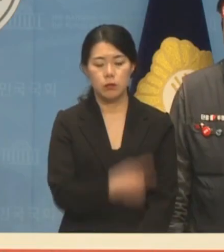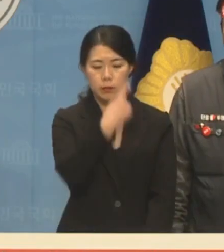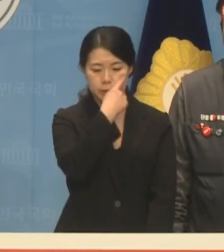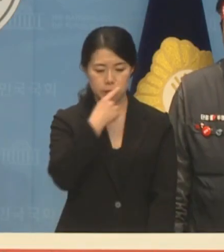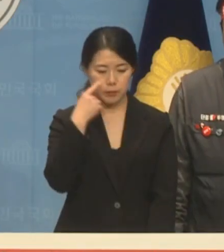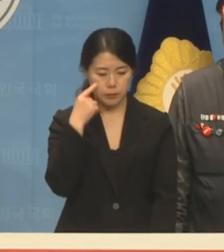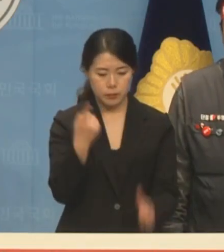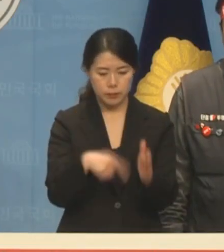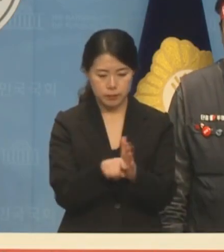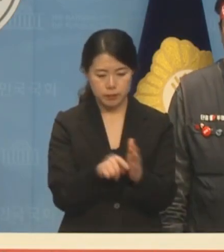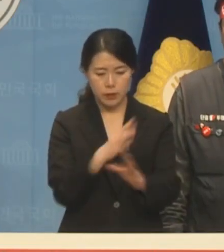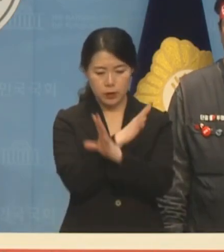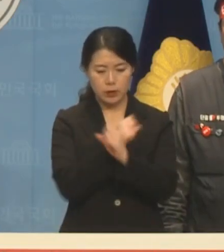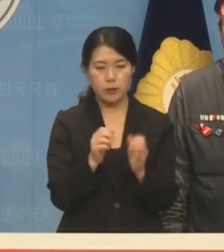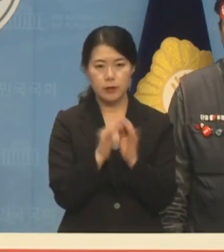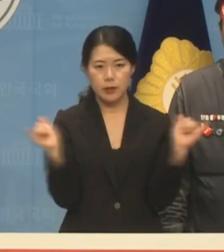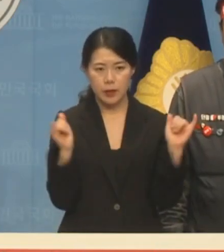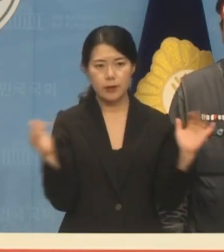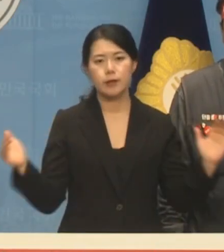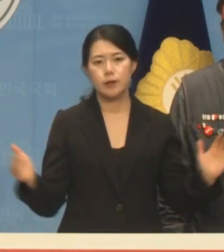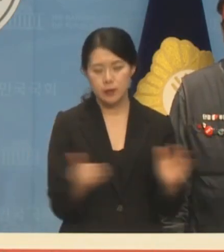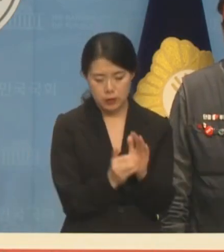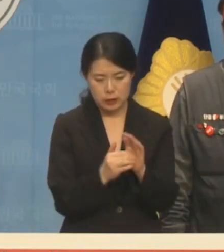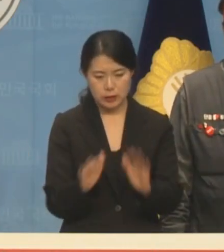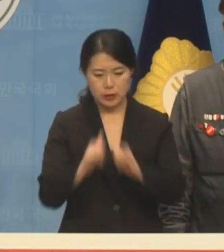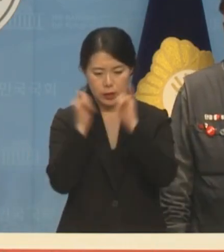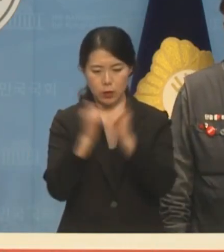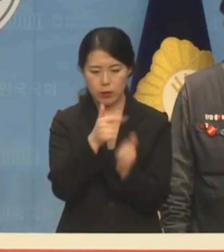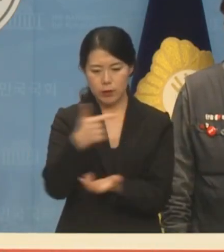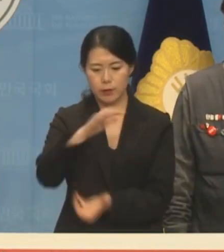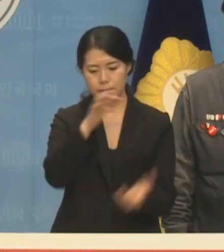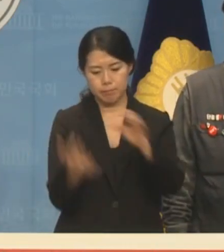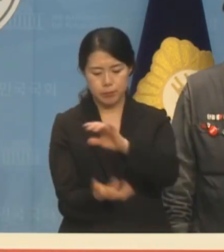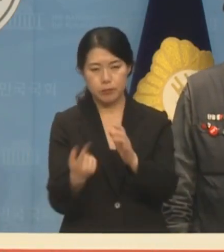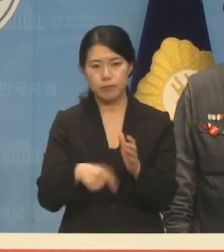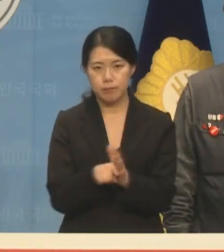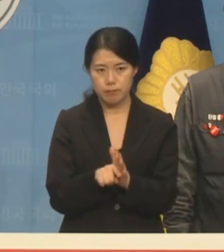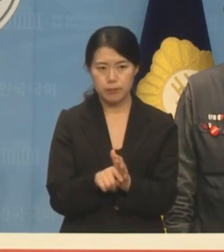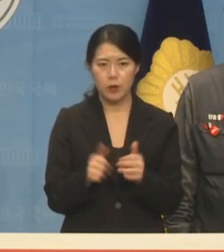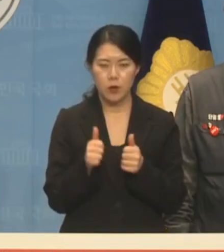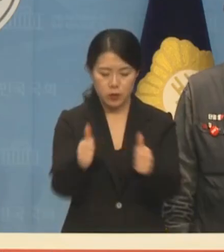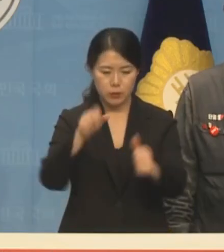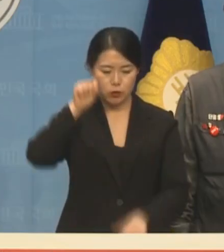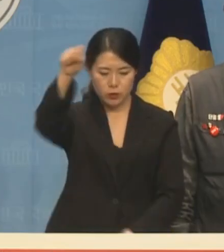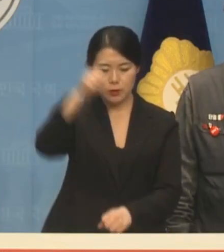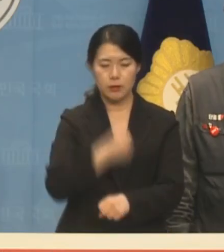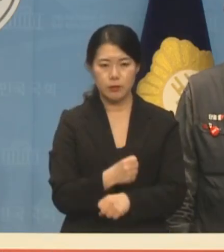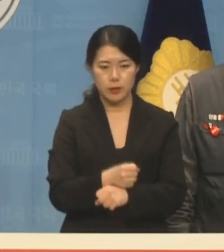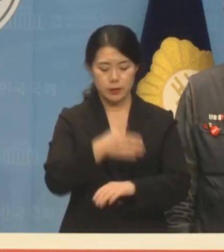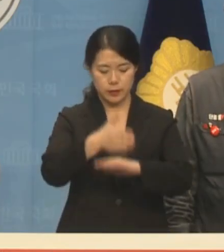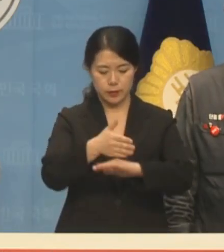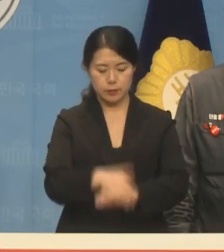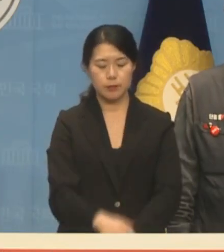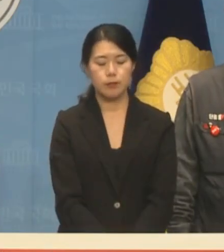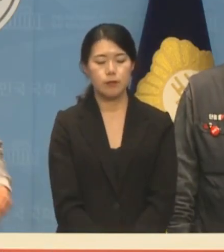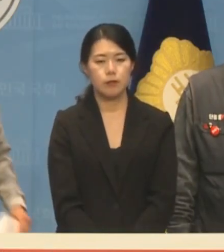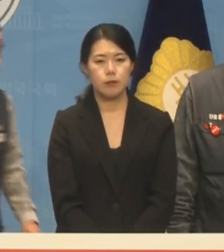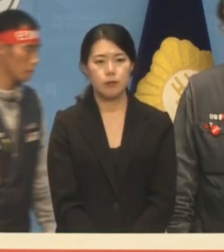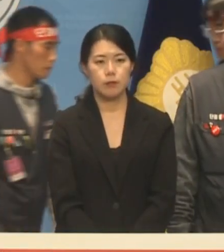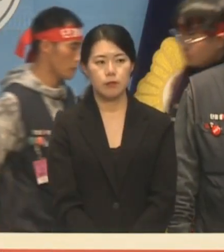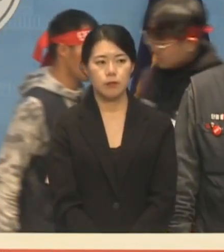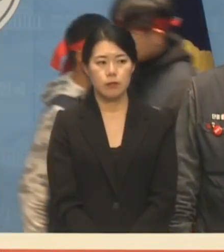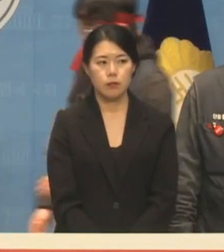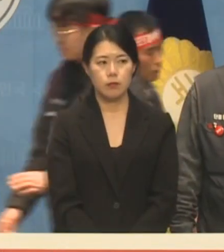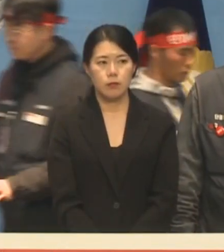보장을 위해 비정규직 철폐하고 사회 대개혁 실현을 위해 열심히 투쟁하겠습니다. 감사합니다.